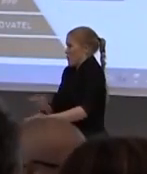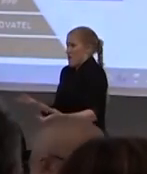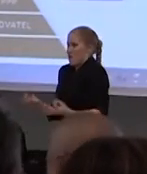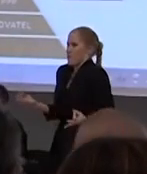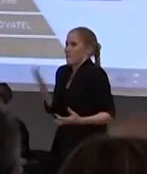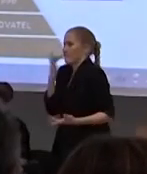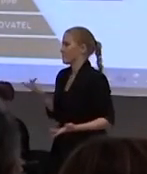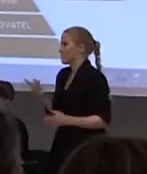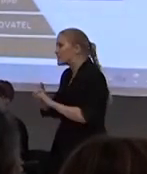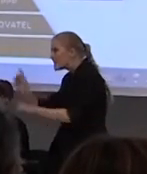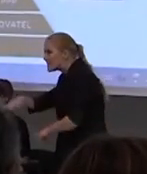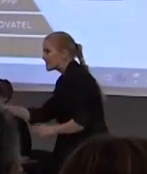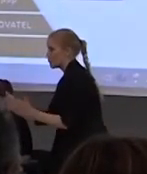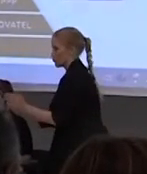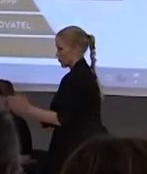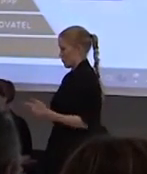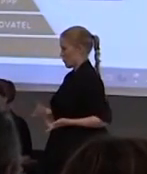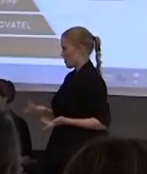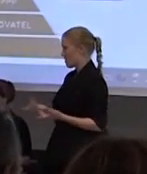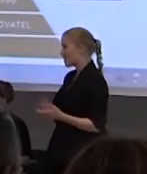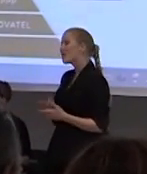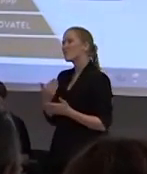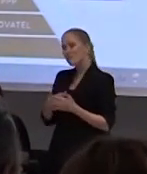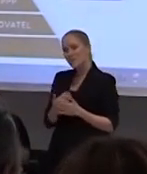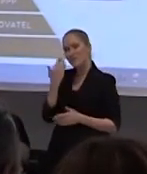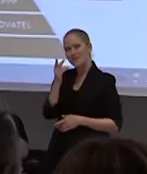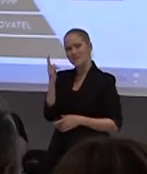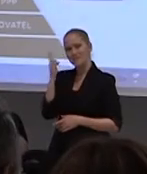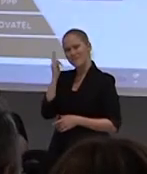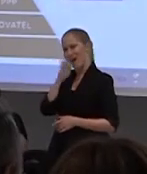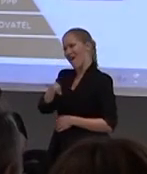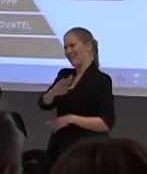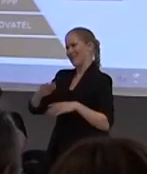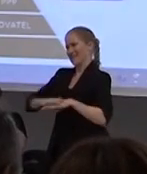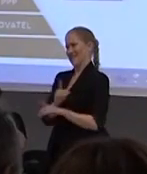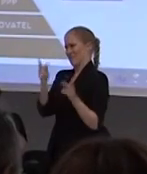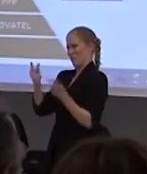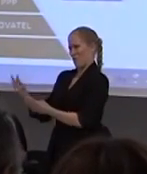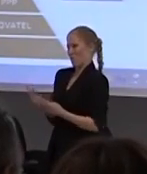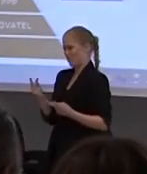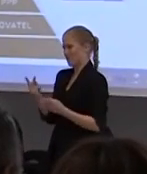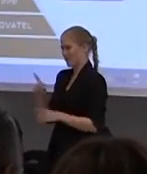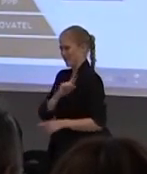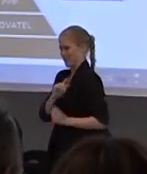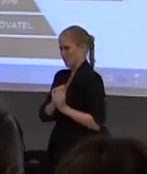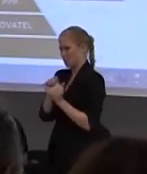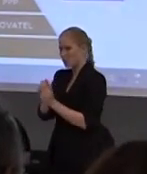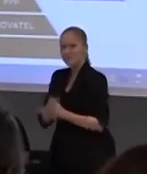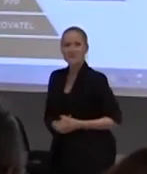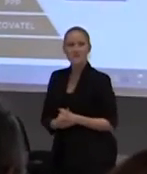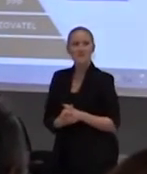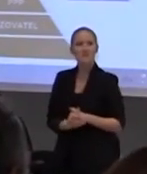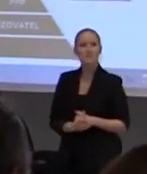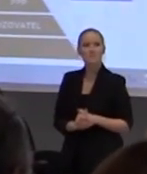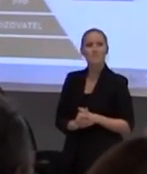se snaží o maximální naplňování potřeb dětí s tím, že ta